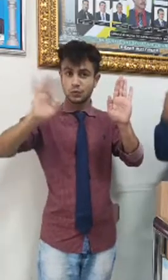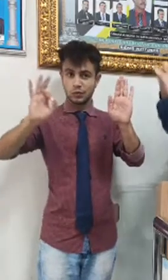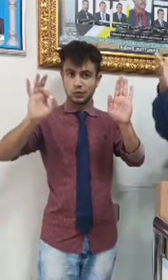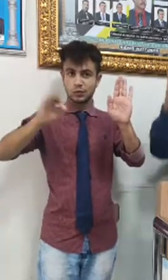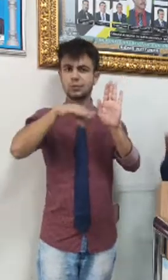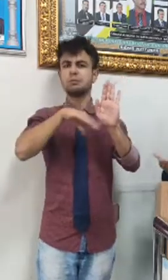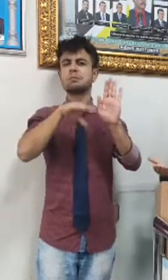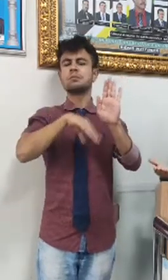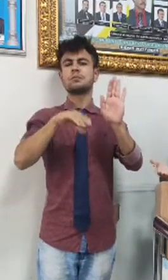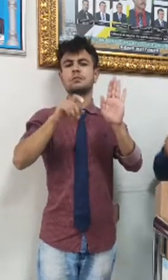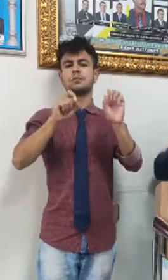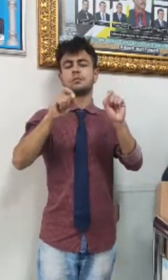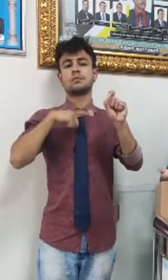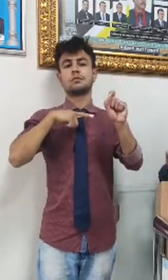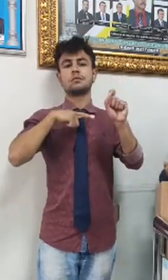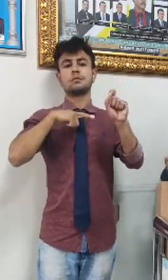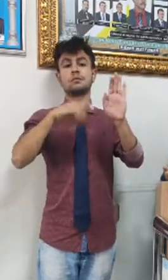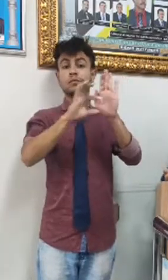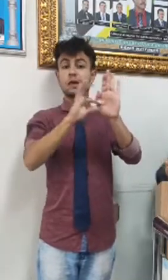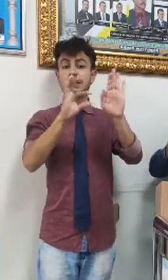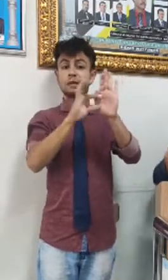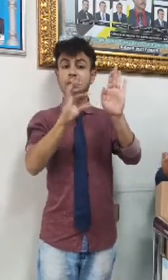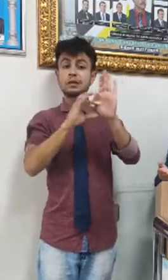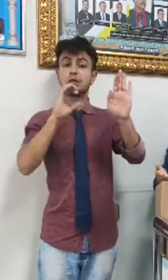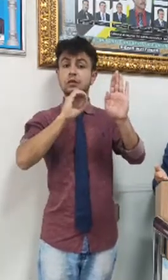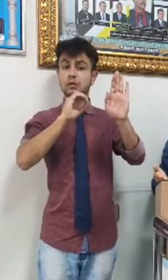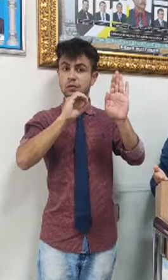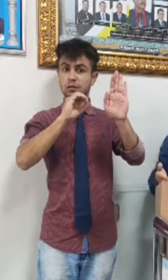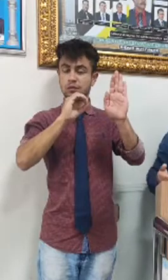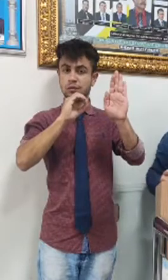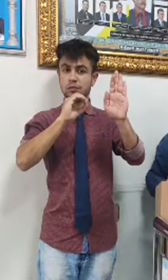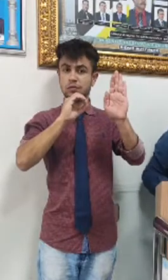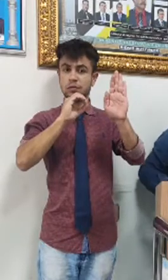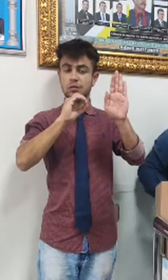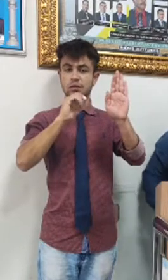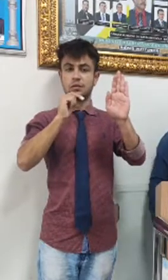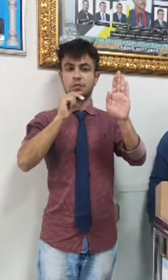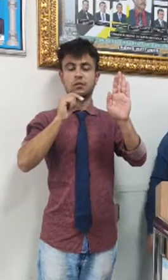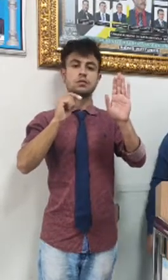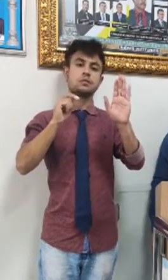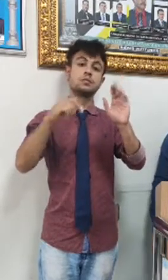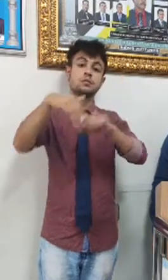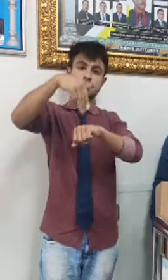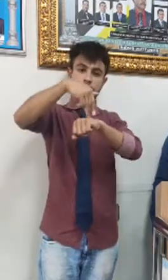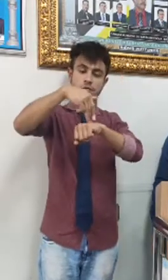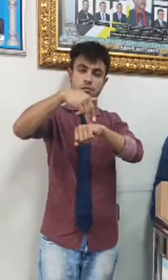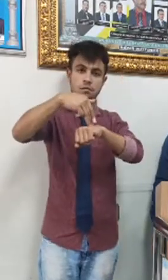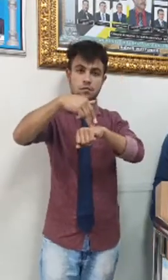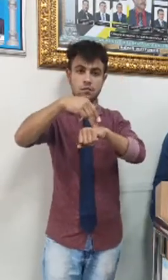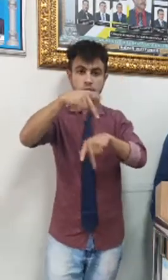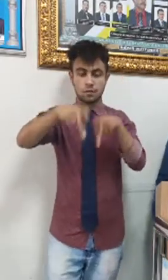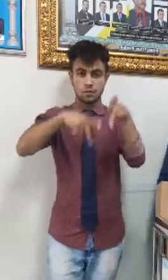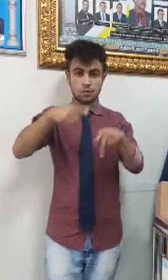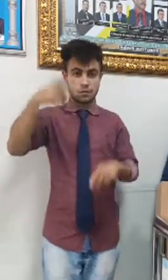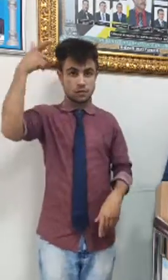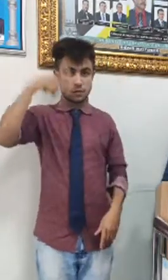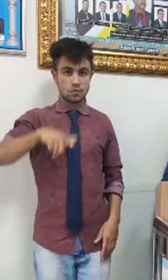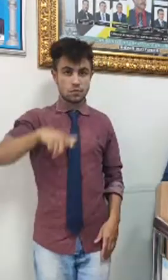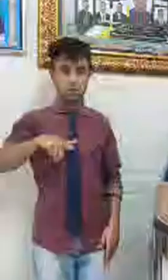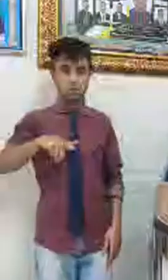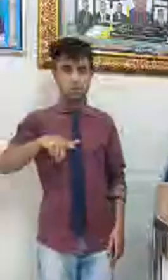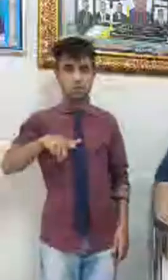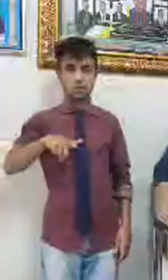município se vira para a luz de LED colocou, não é a população pagar, não está sendo feito. A população, vou repetir mais uma vez, olha,